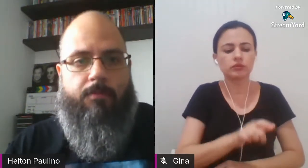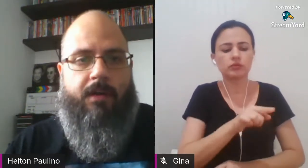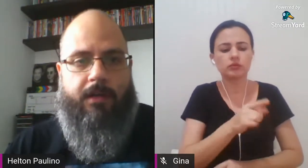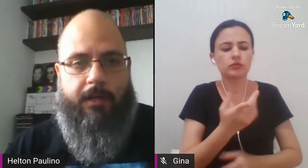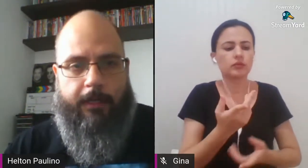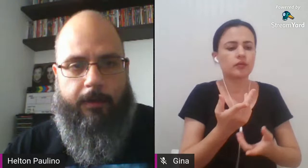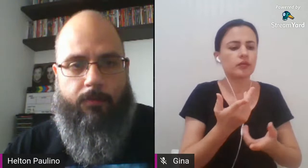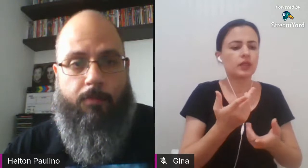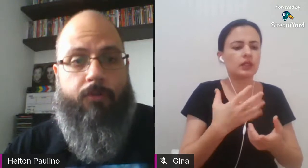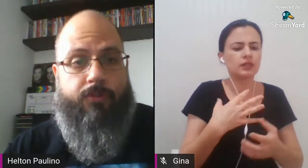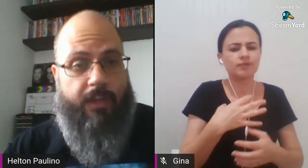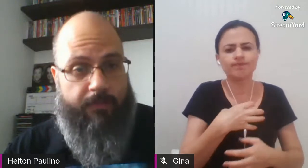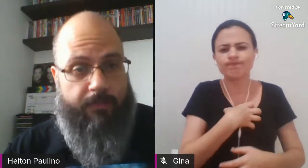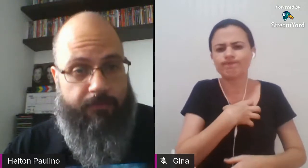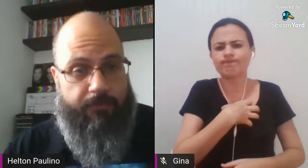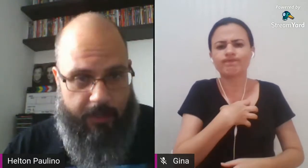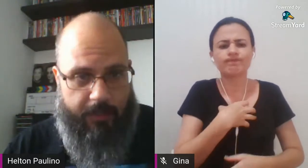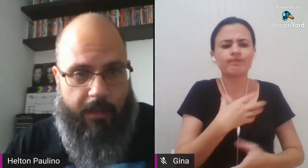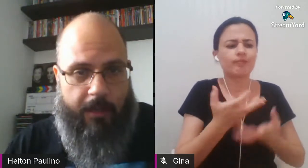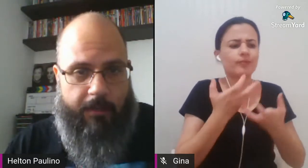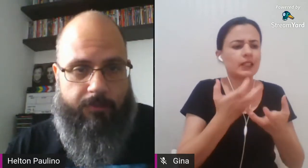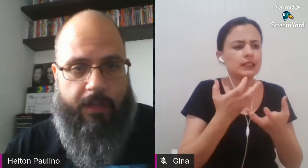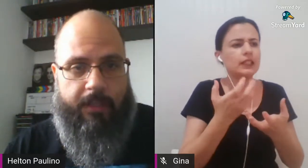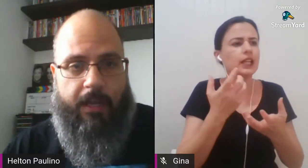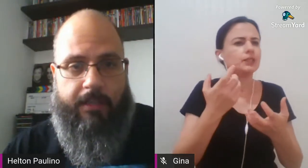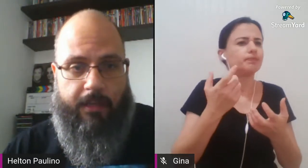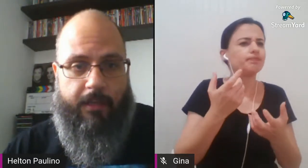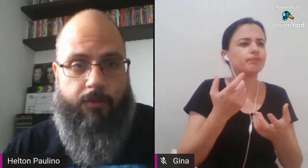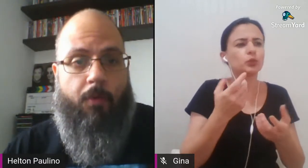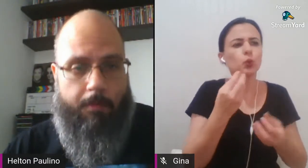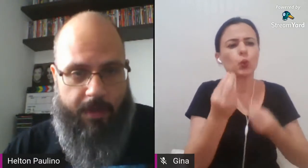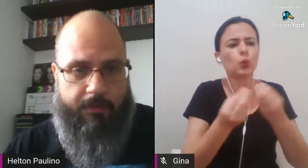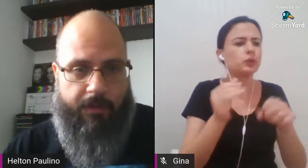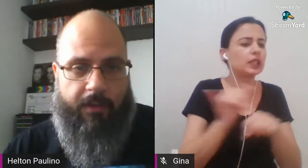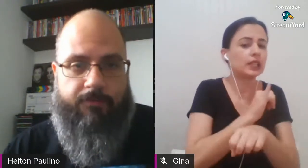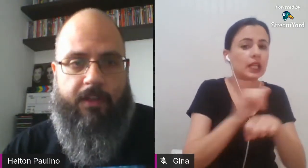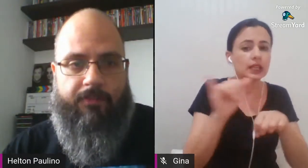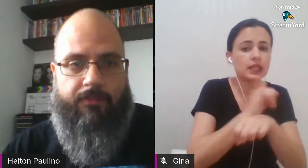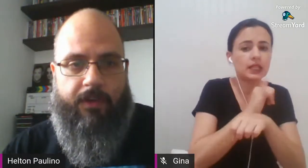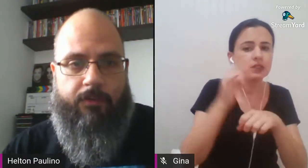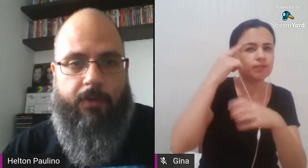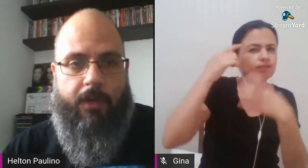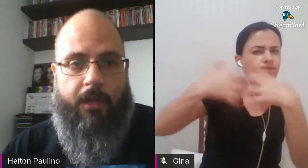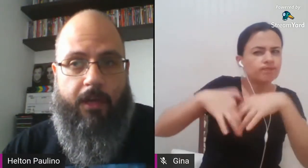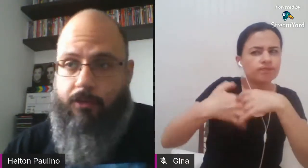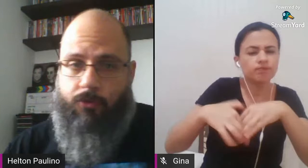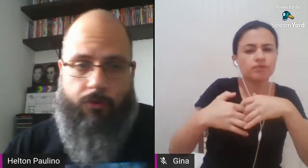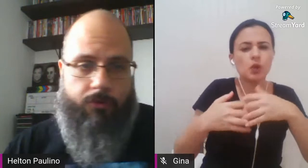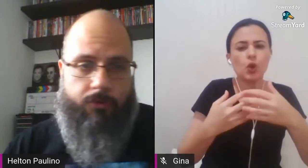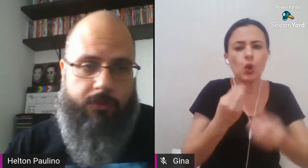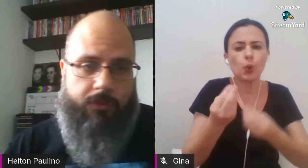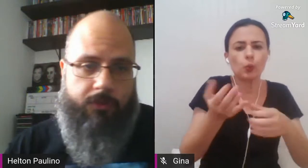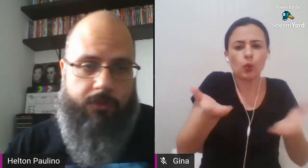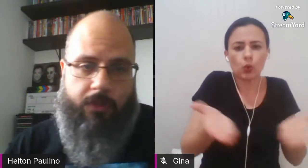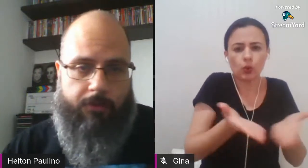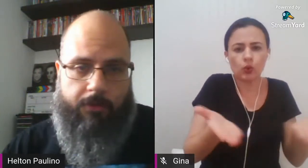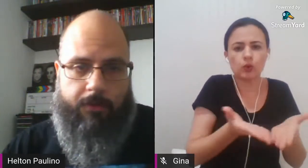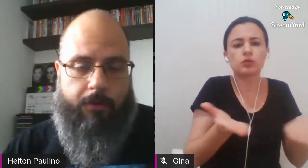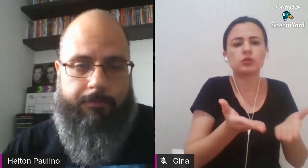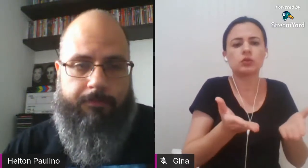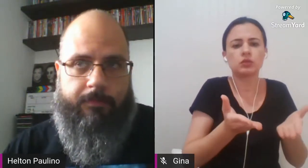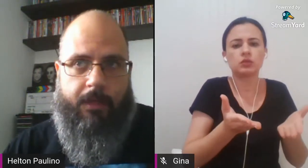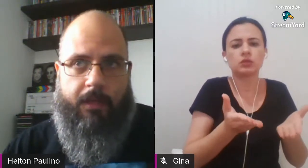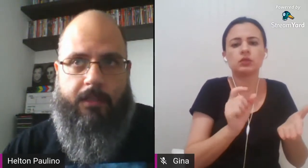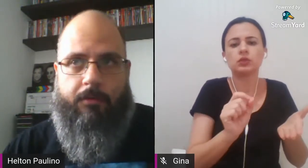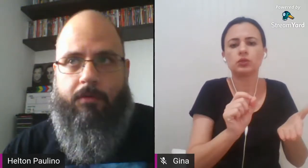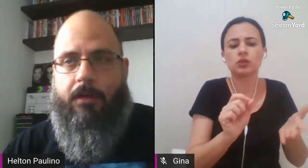fuga, um modo de refletir a sociedade e o momento que está vivendo, e todo o contexto que está ao seu